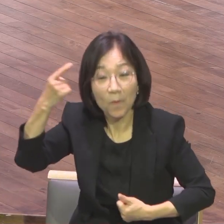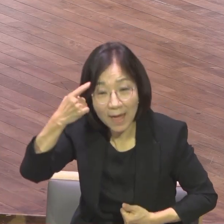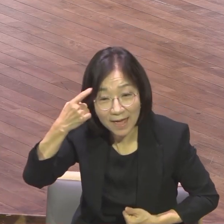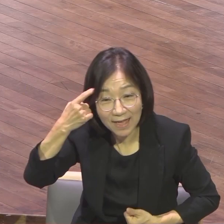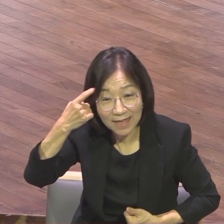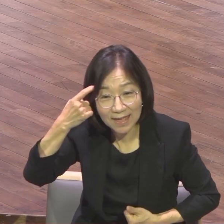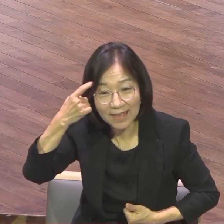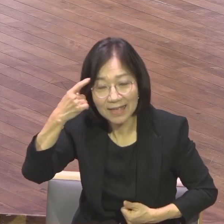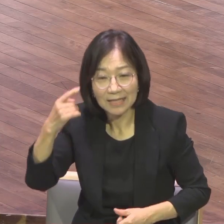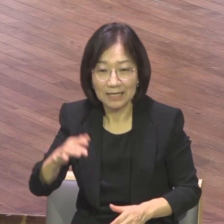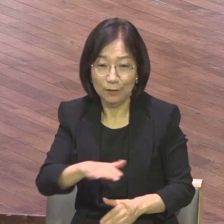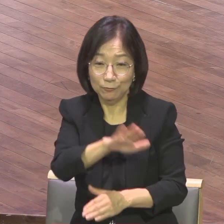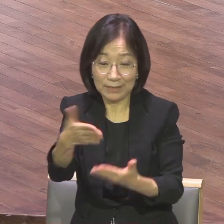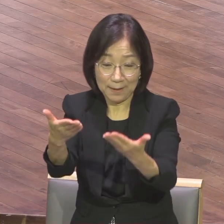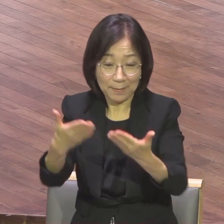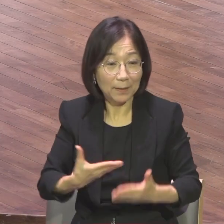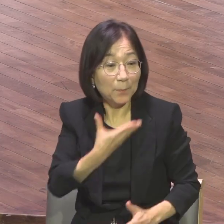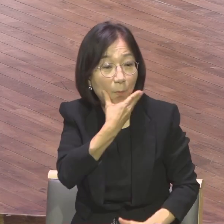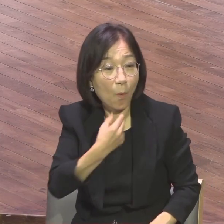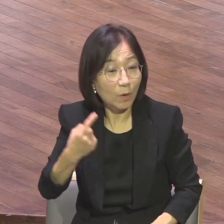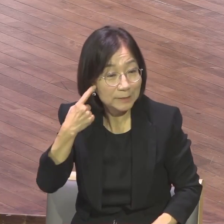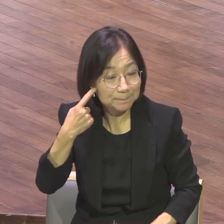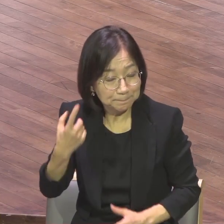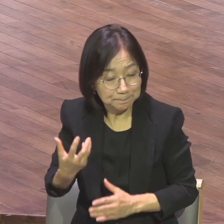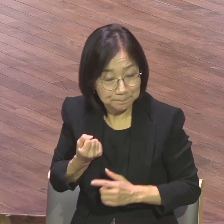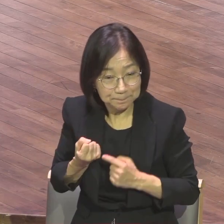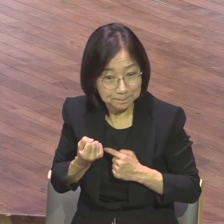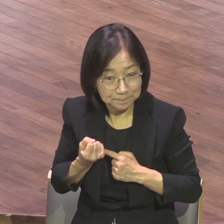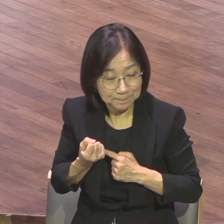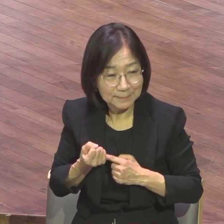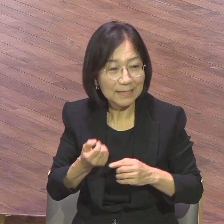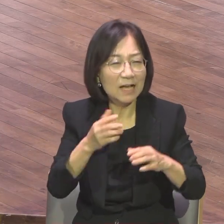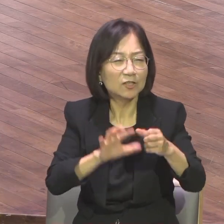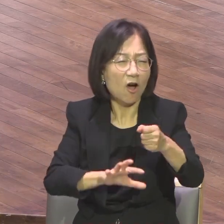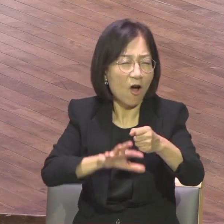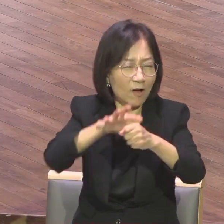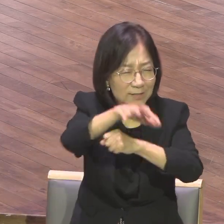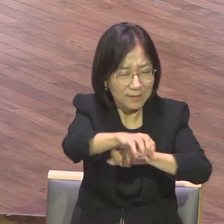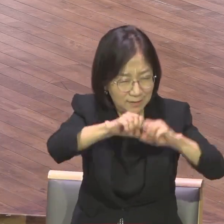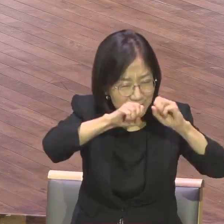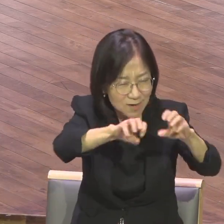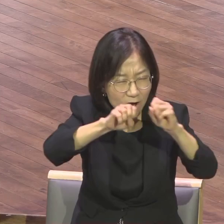강가, 우리가 받은 이 복음을 전세계로 확산시키나 살려내자.